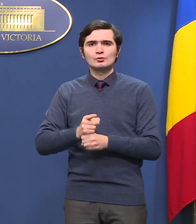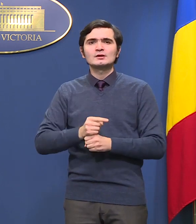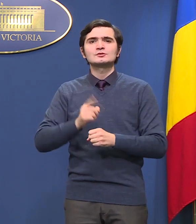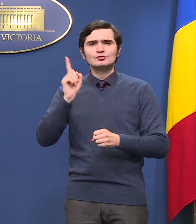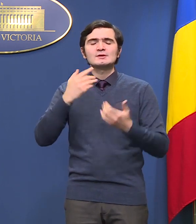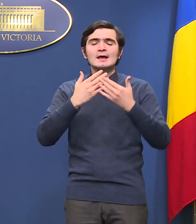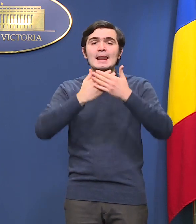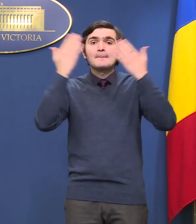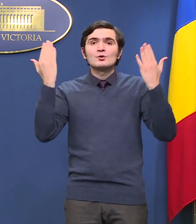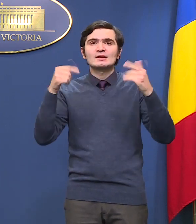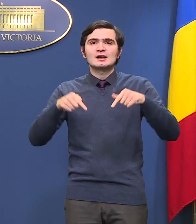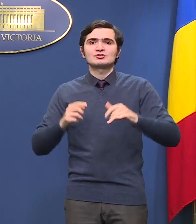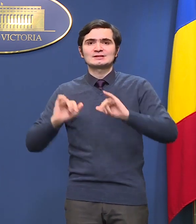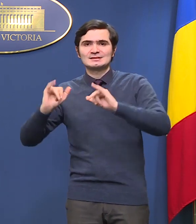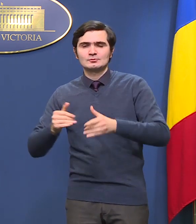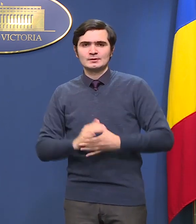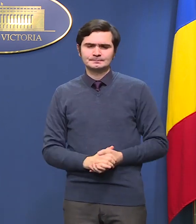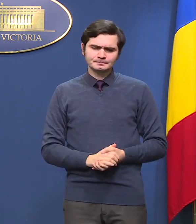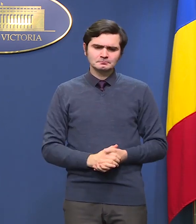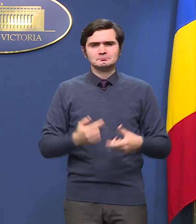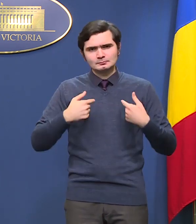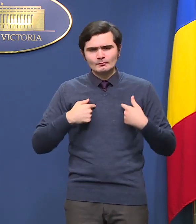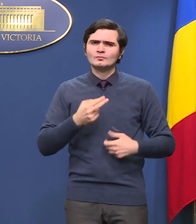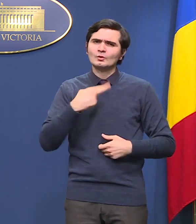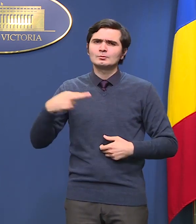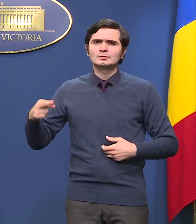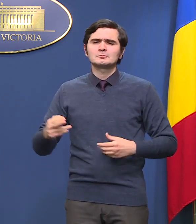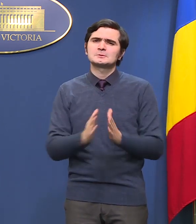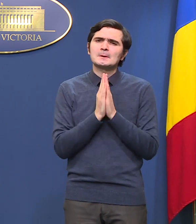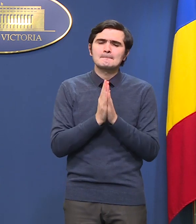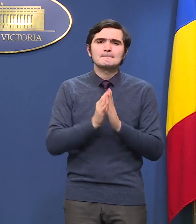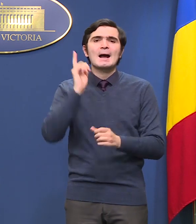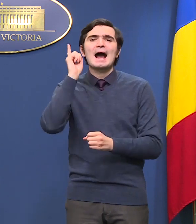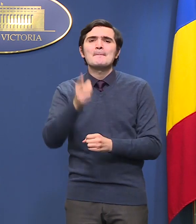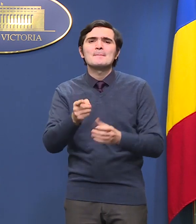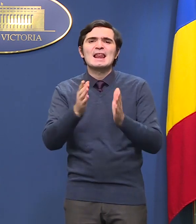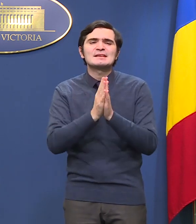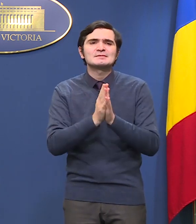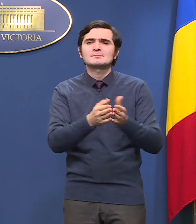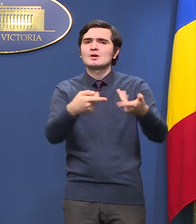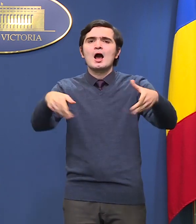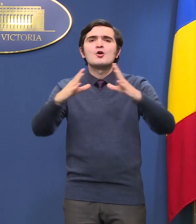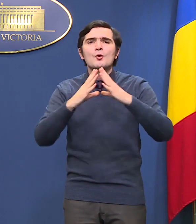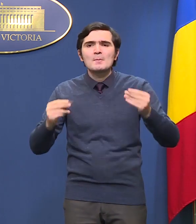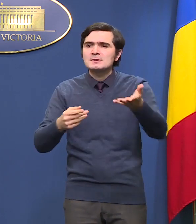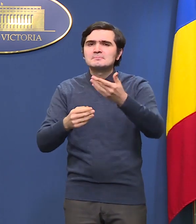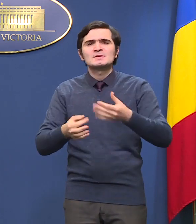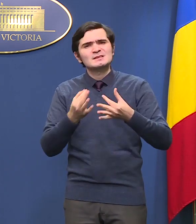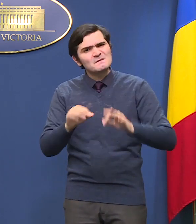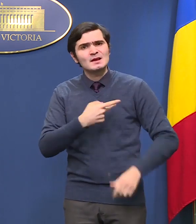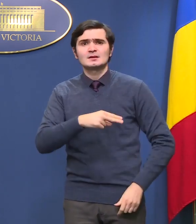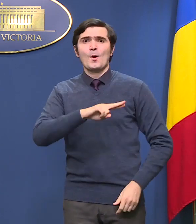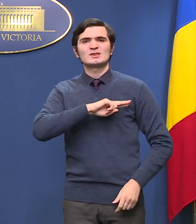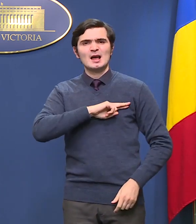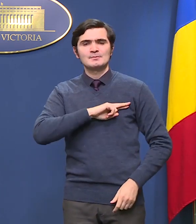situație. Continui să apelez la români să fie responsabili, să